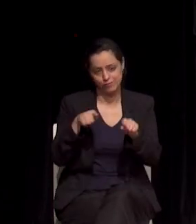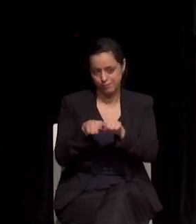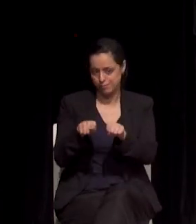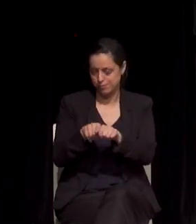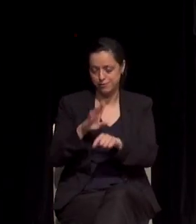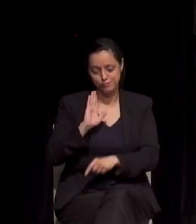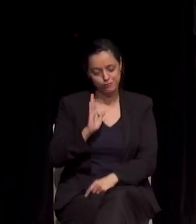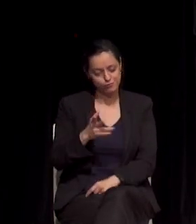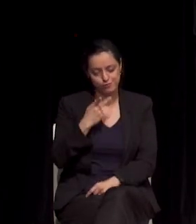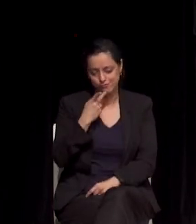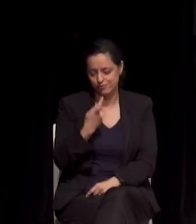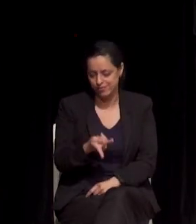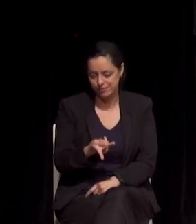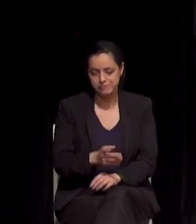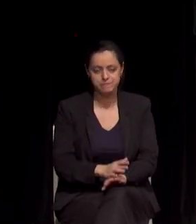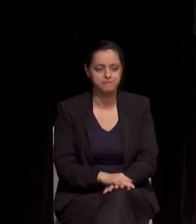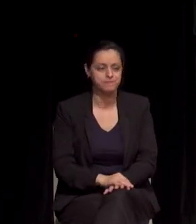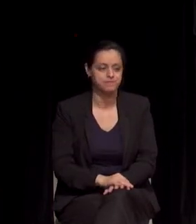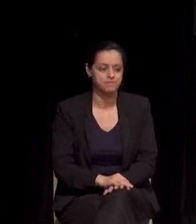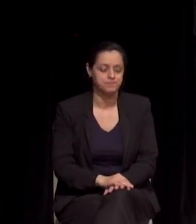fala, eu